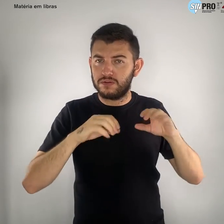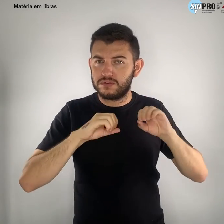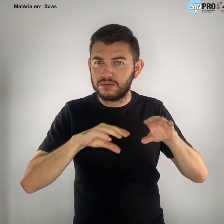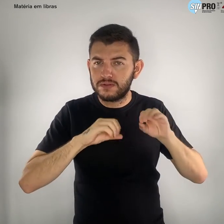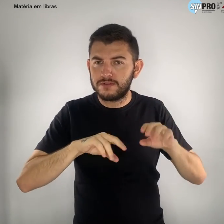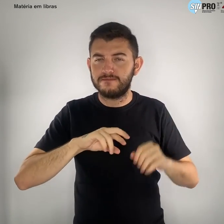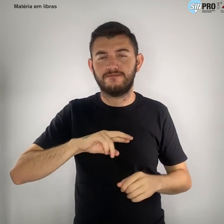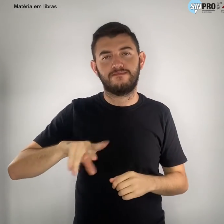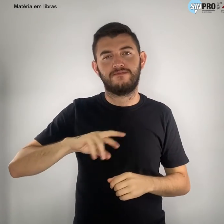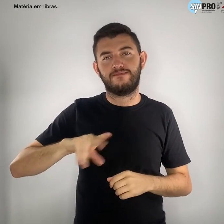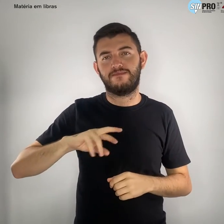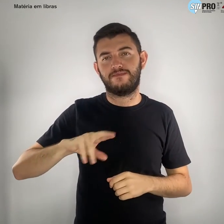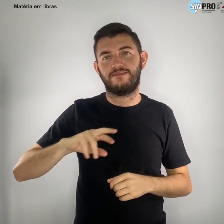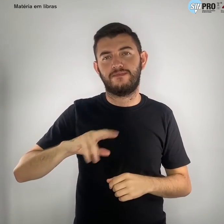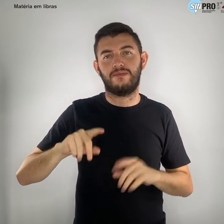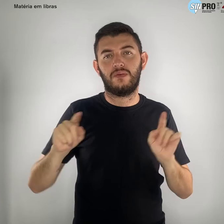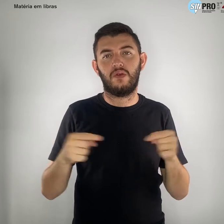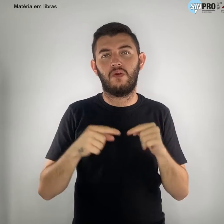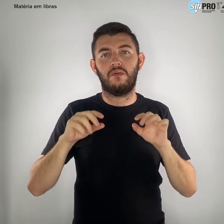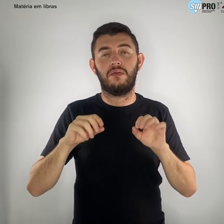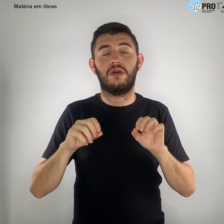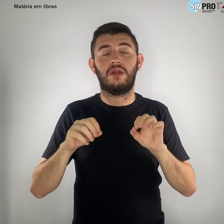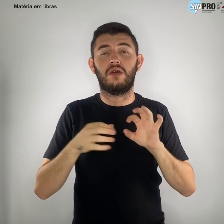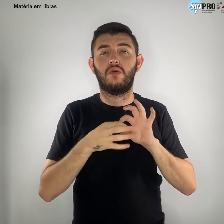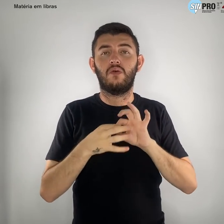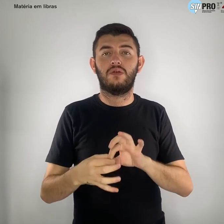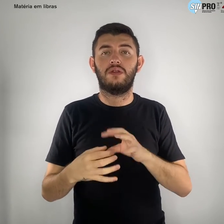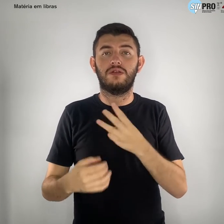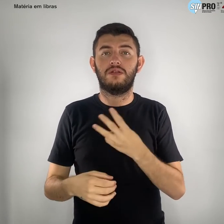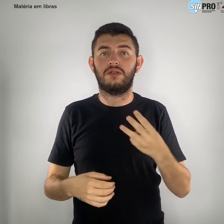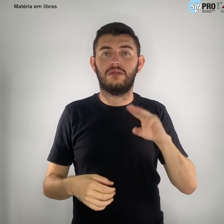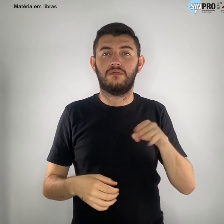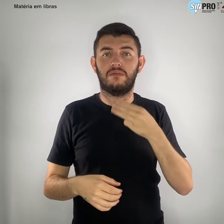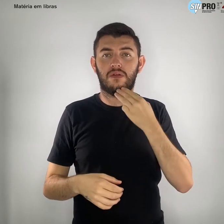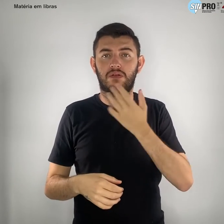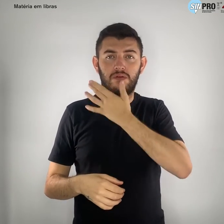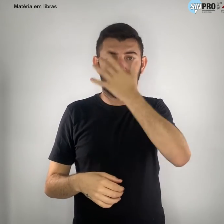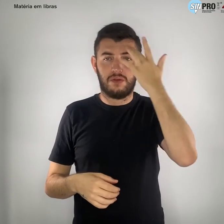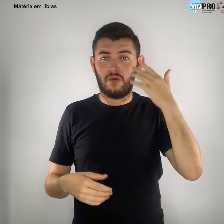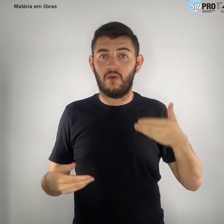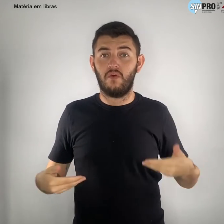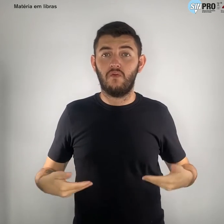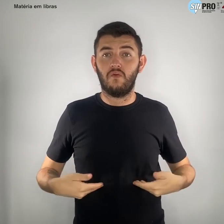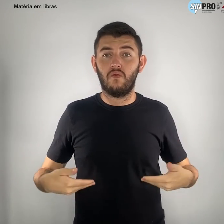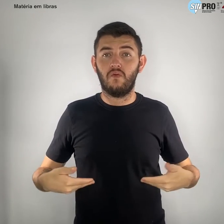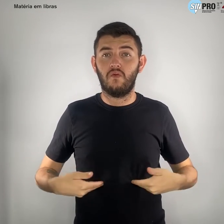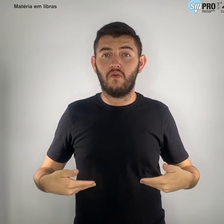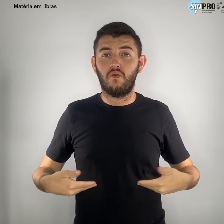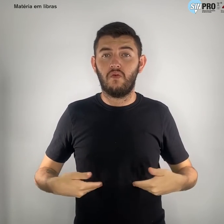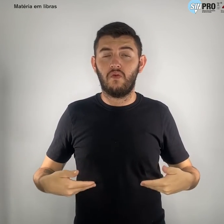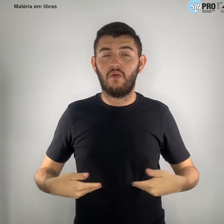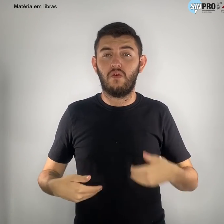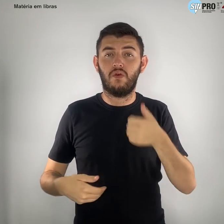do contexto de 33 milhões de pessoas que passam fome, 12 milhões de